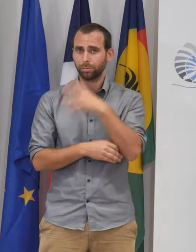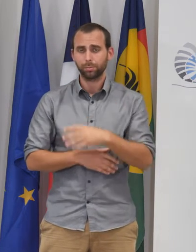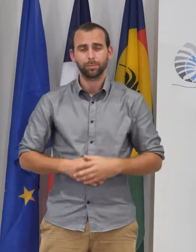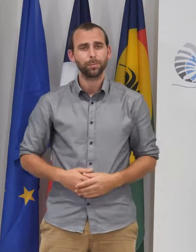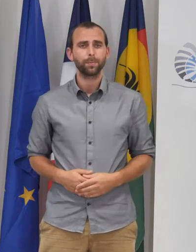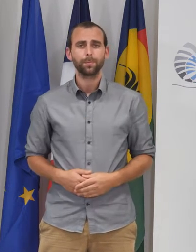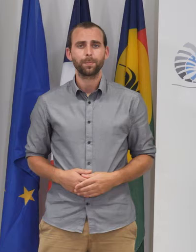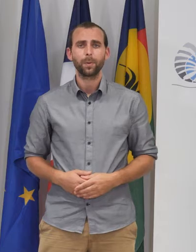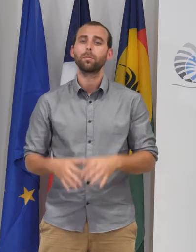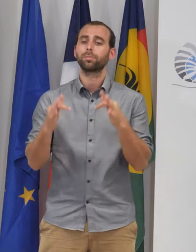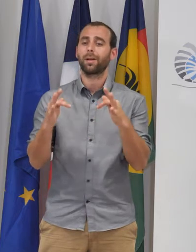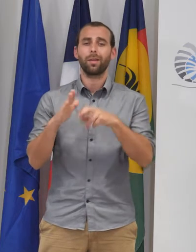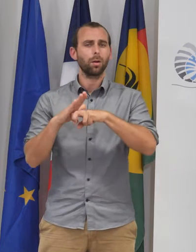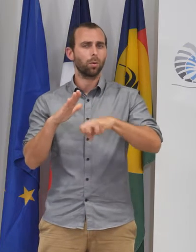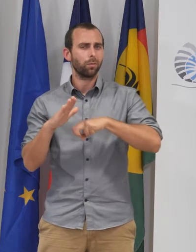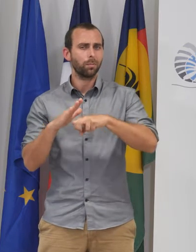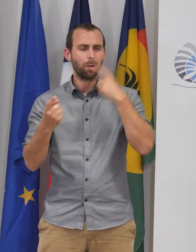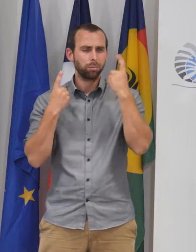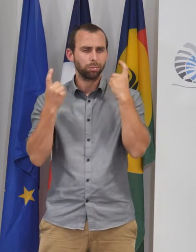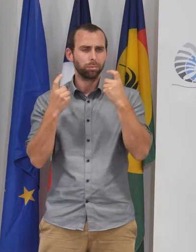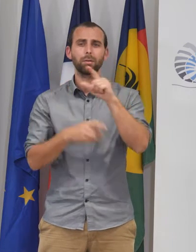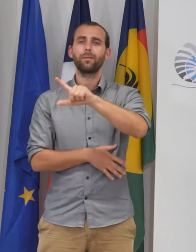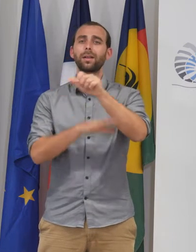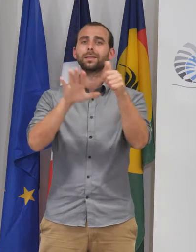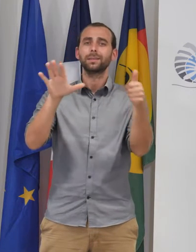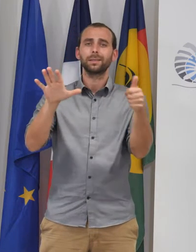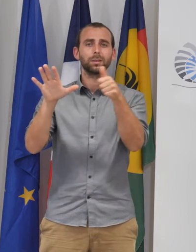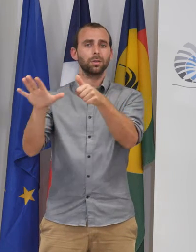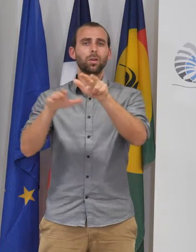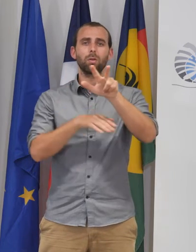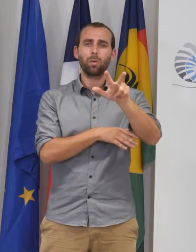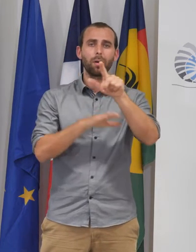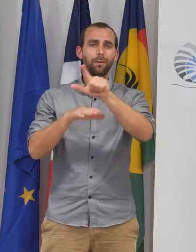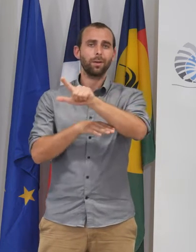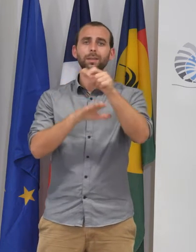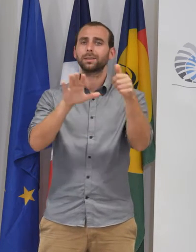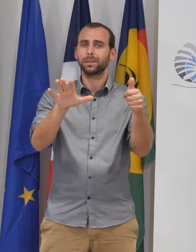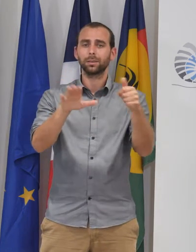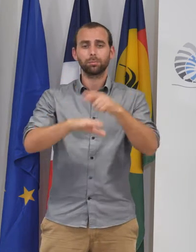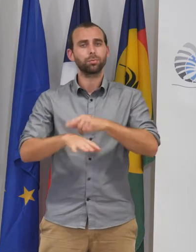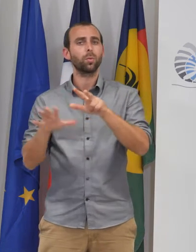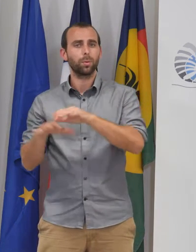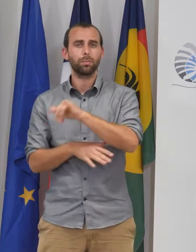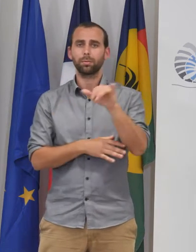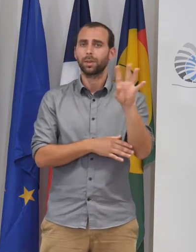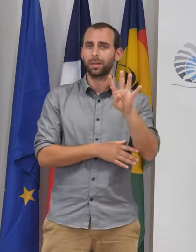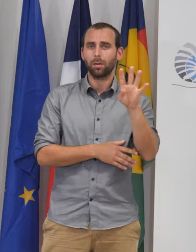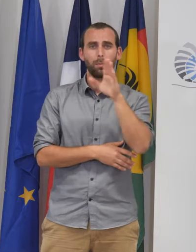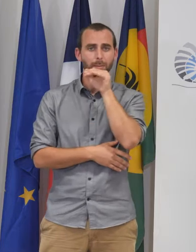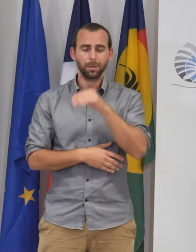questions relatives au confinement. 26 63 26, de 8h à 16h,